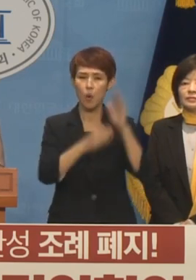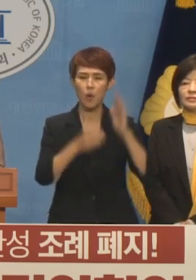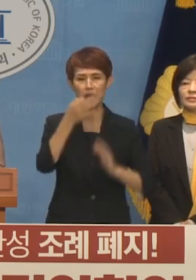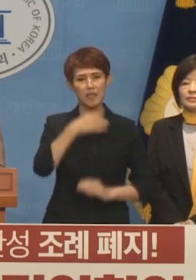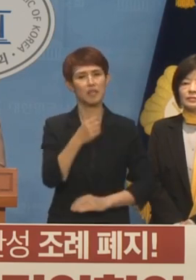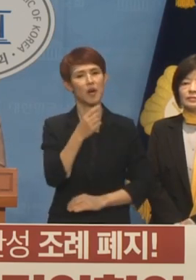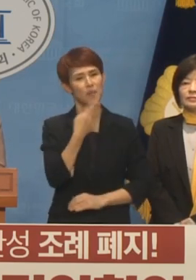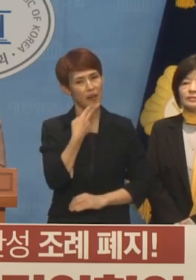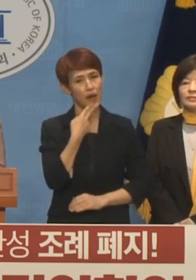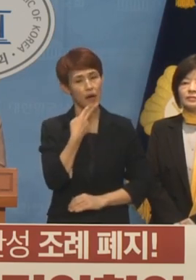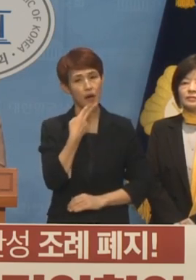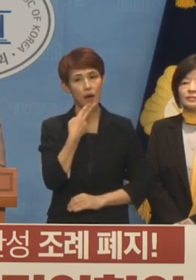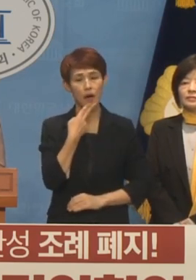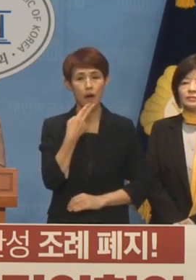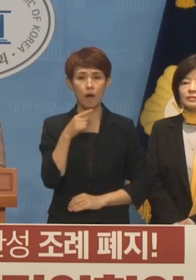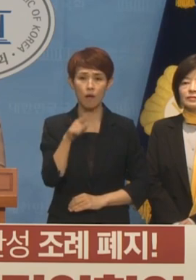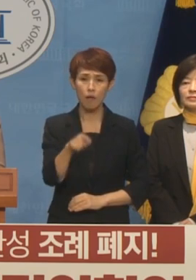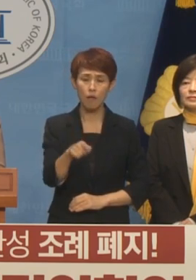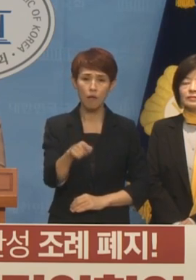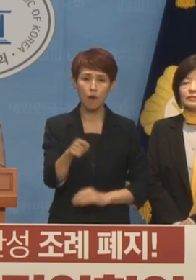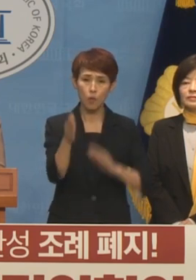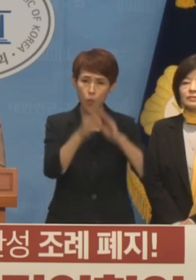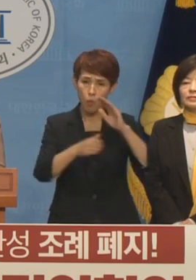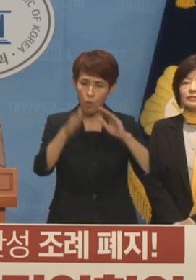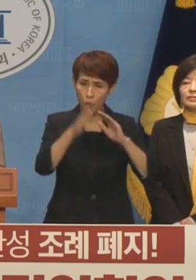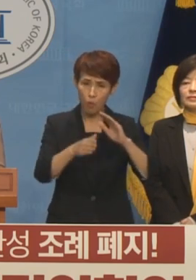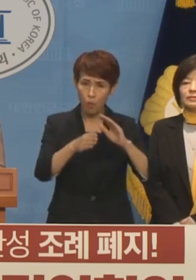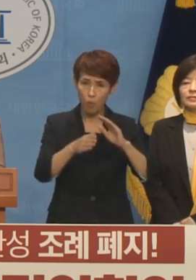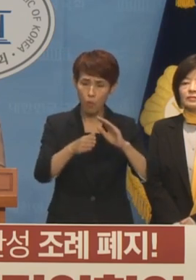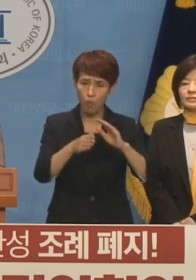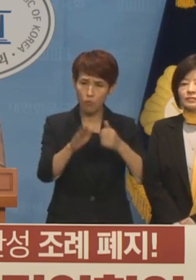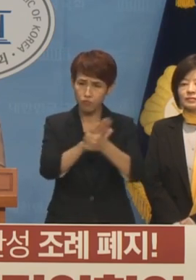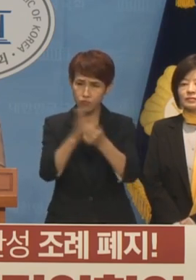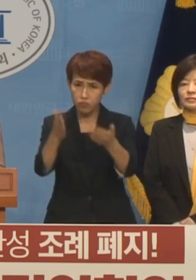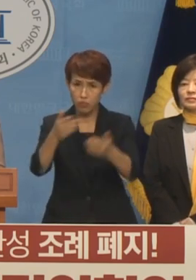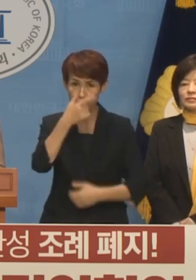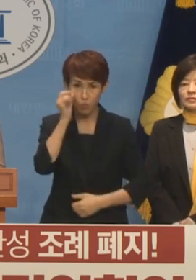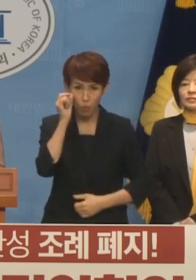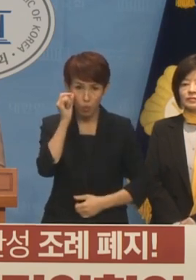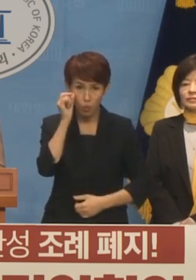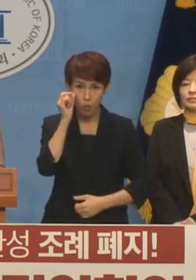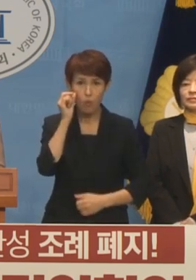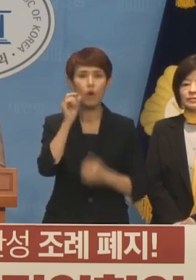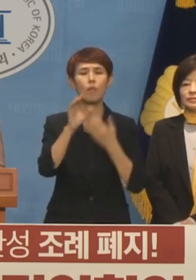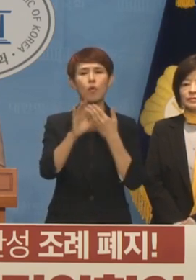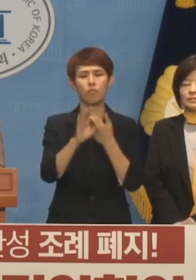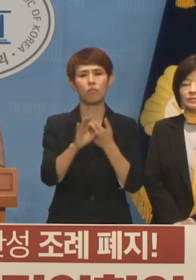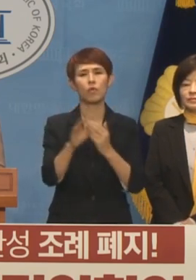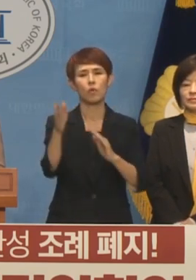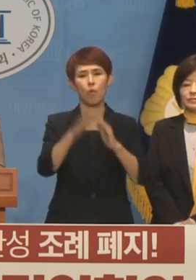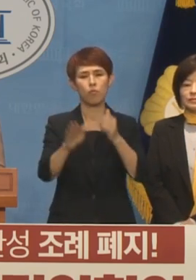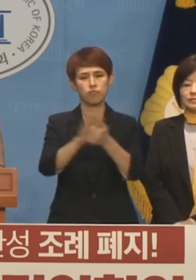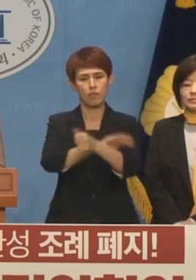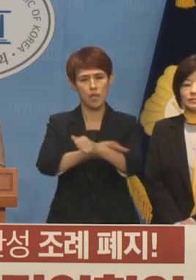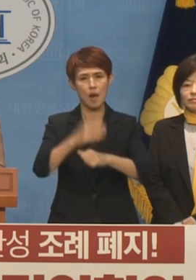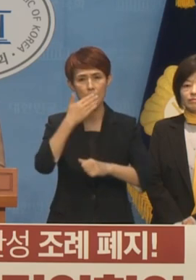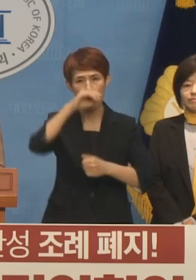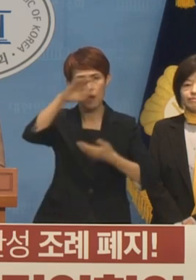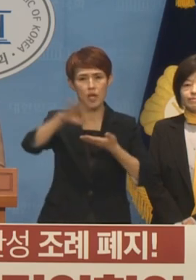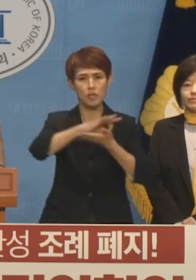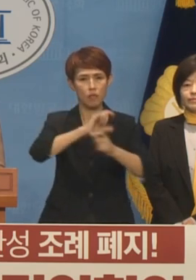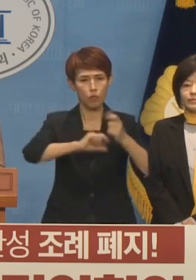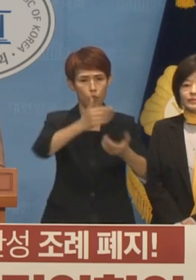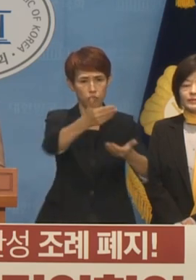만약에 사회서비스원이 그런 공공성이 부족했다고 한다면 그것을 공공성을 담보할 수 있도록 더 예산을 투여를 해야